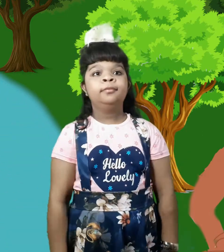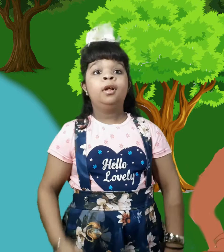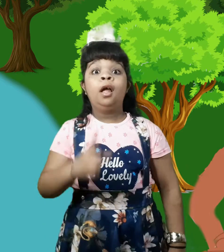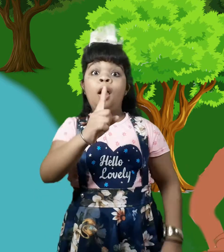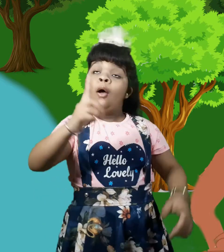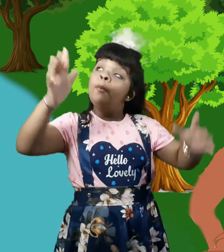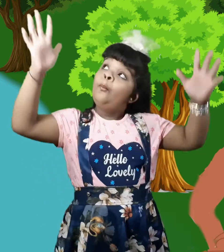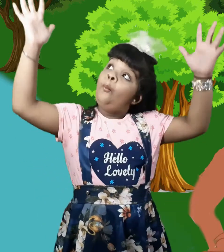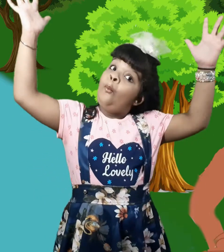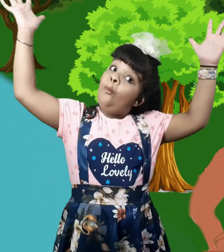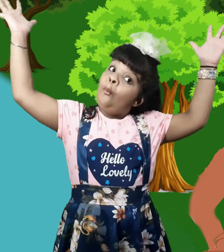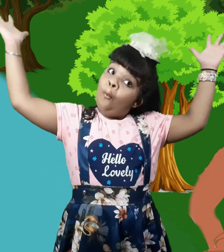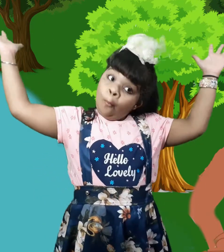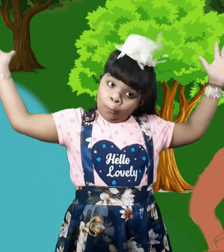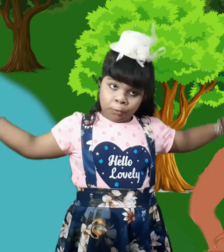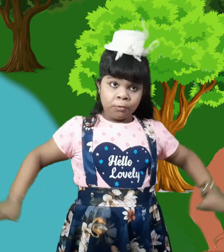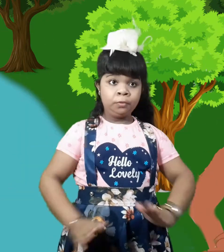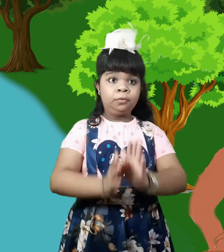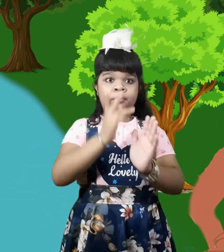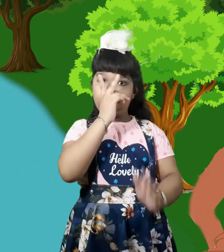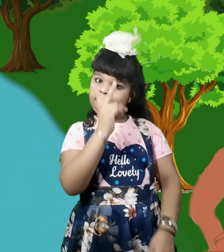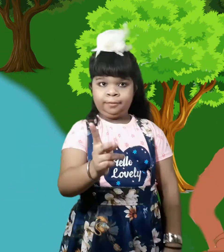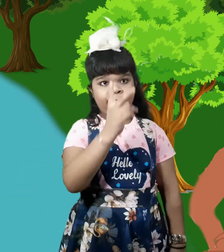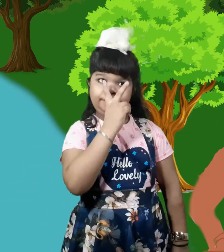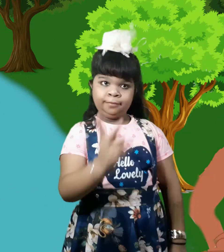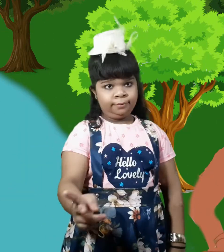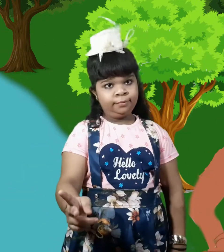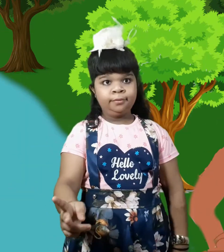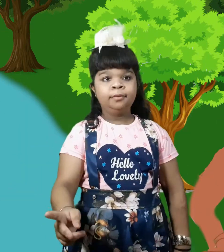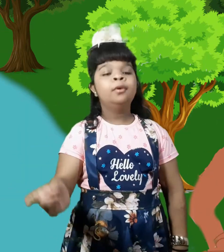पेड़ को देखा और सोचा,